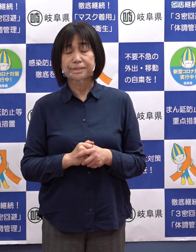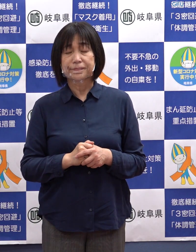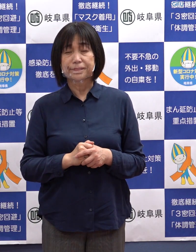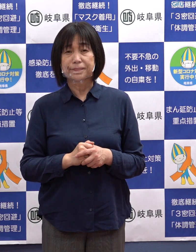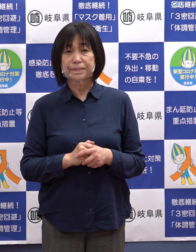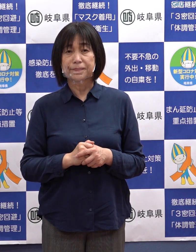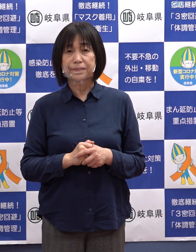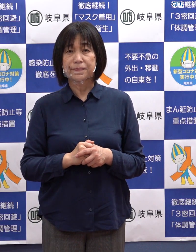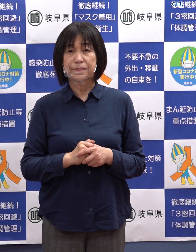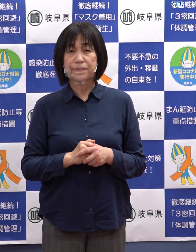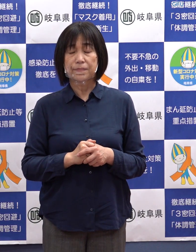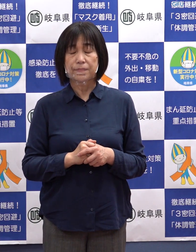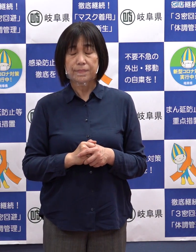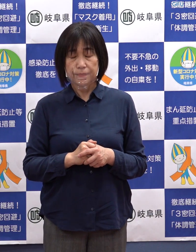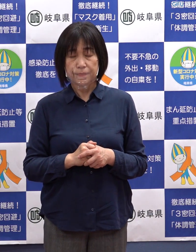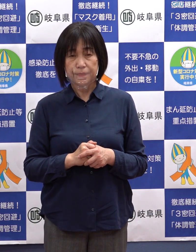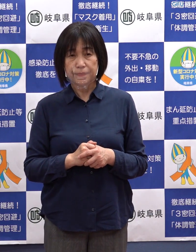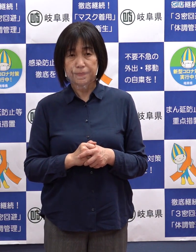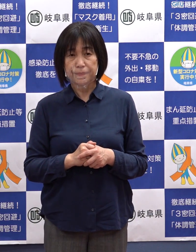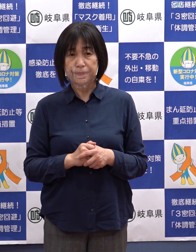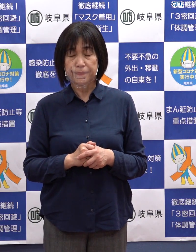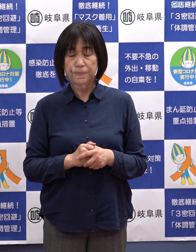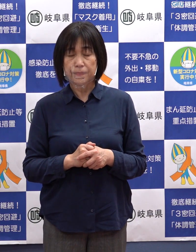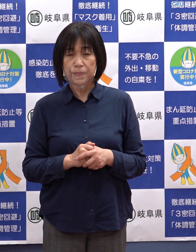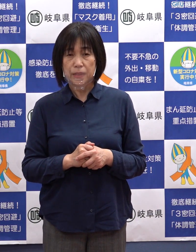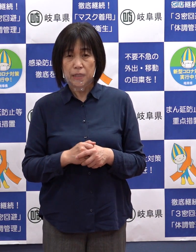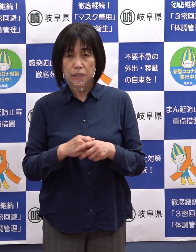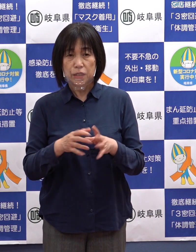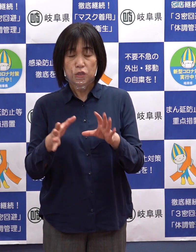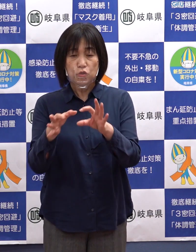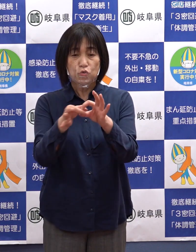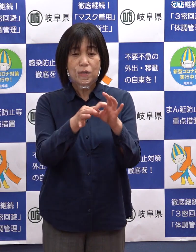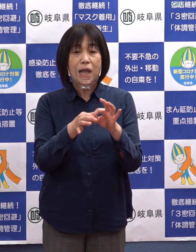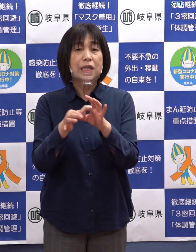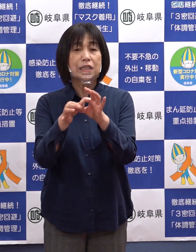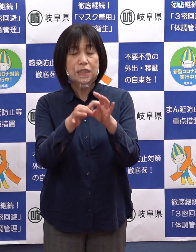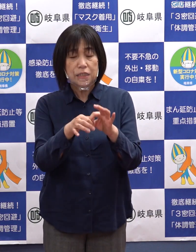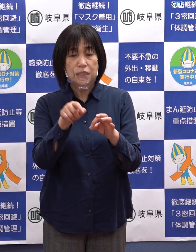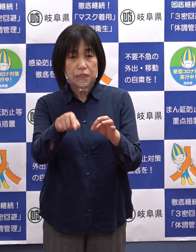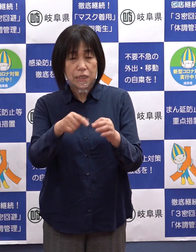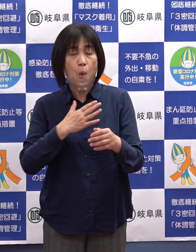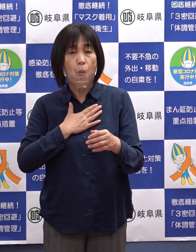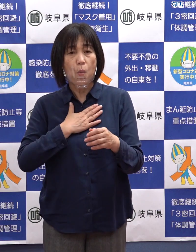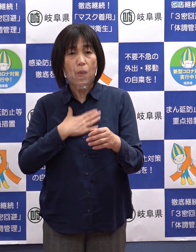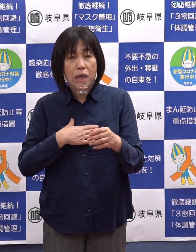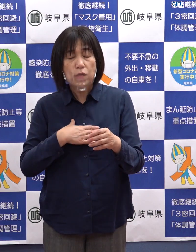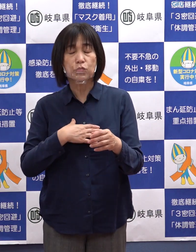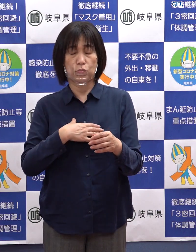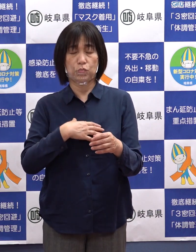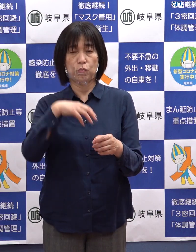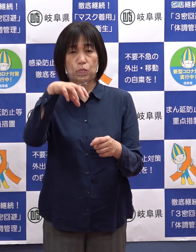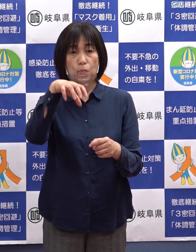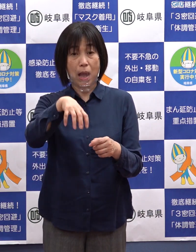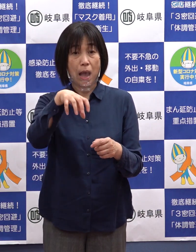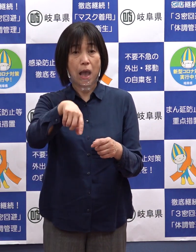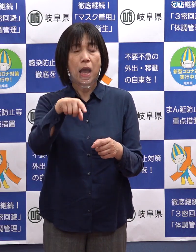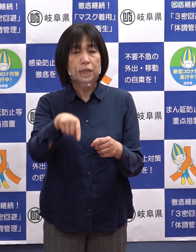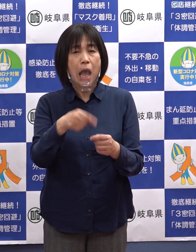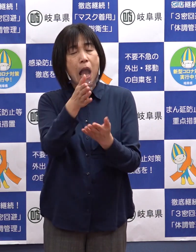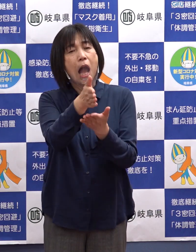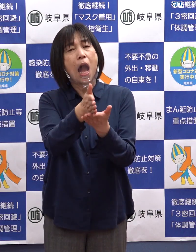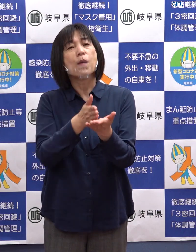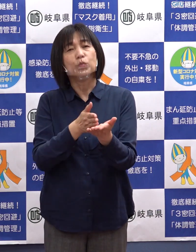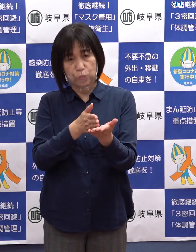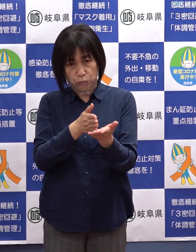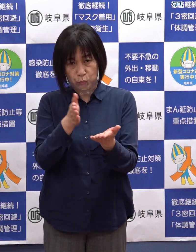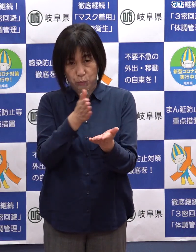ね、リンクというかですね、つながりの分かっている部分が、まあ、半数ないし半数以上ありますので